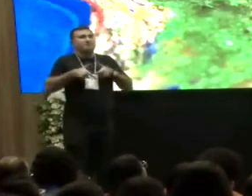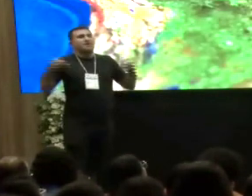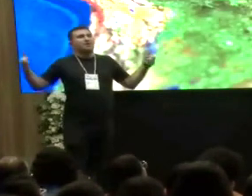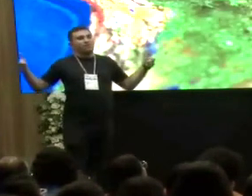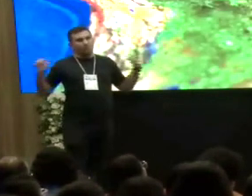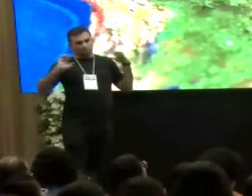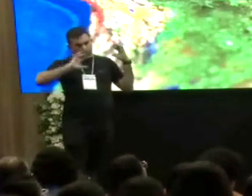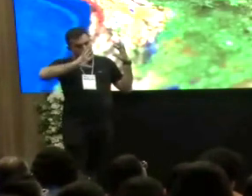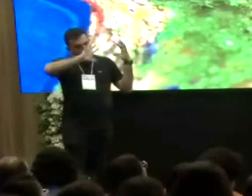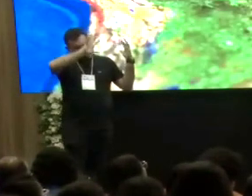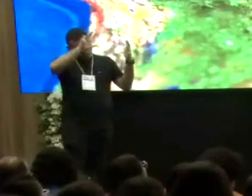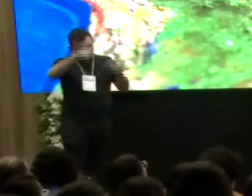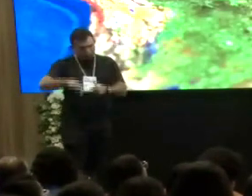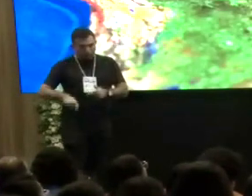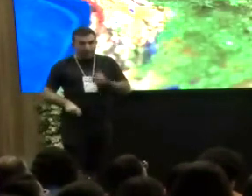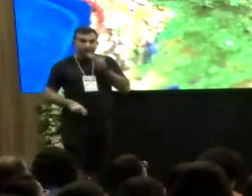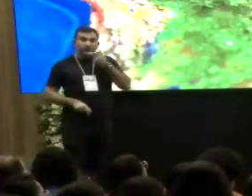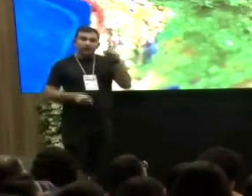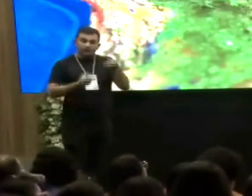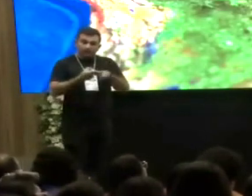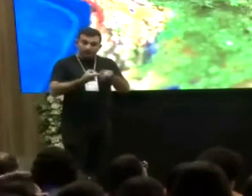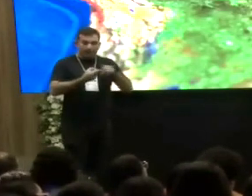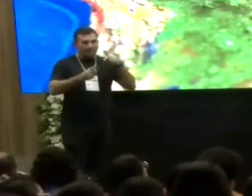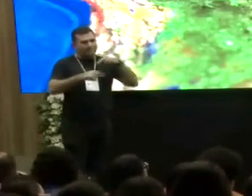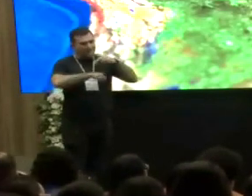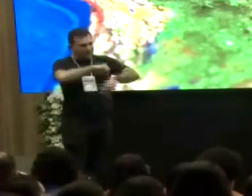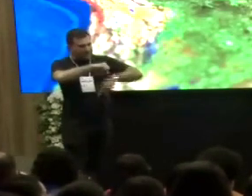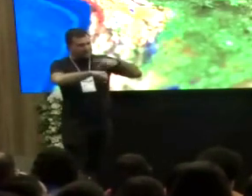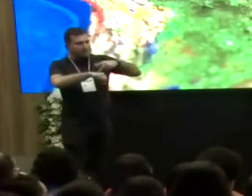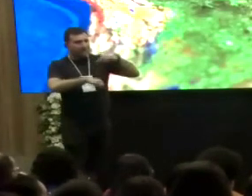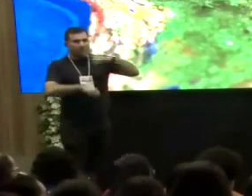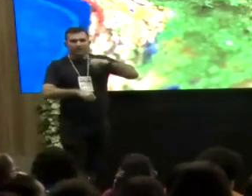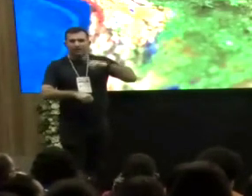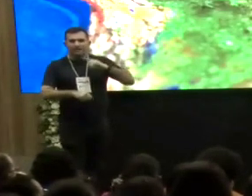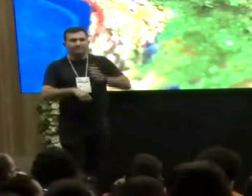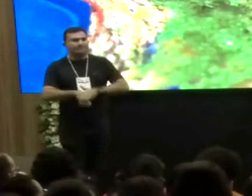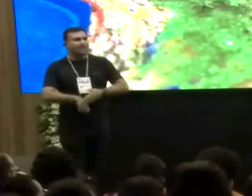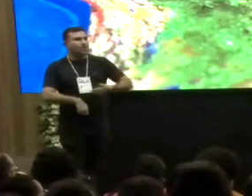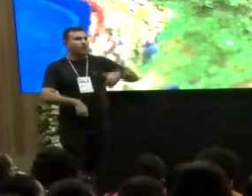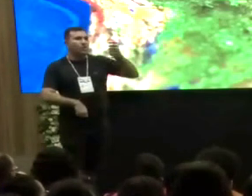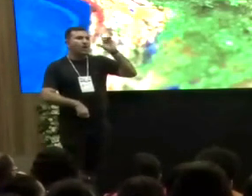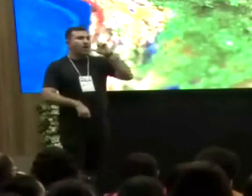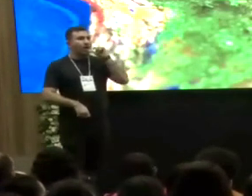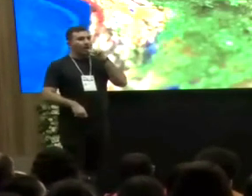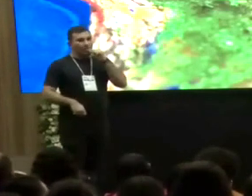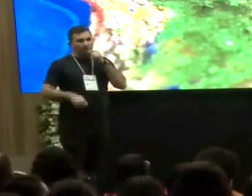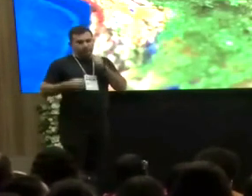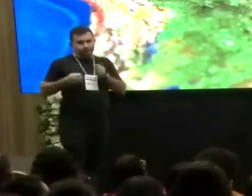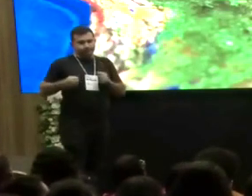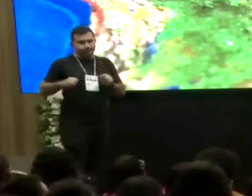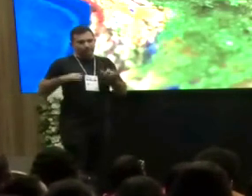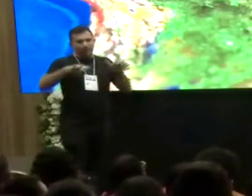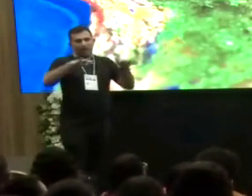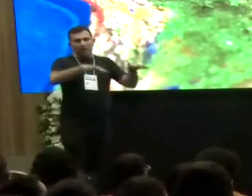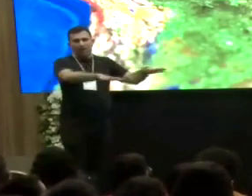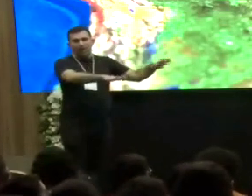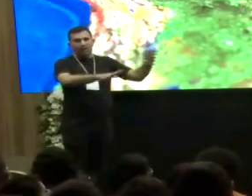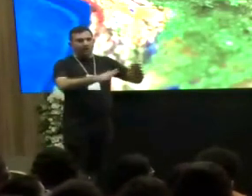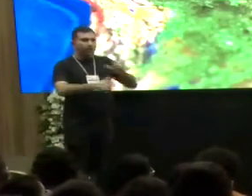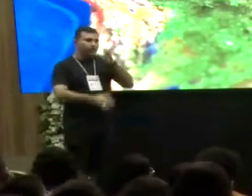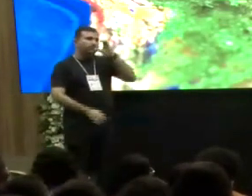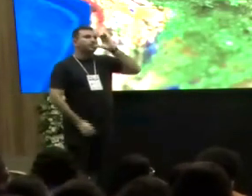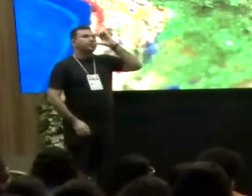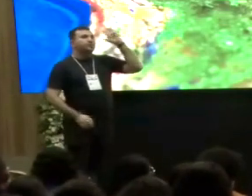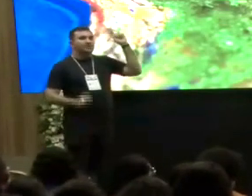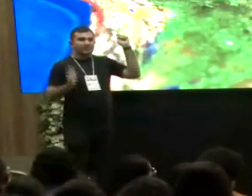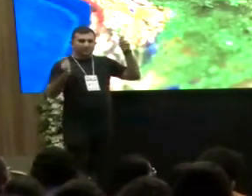estou falando do país que tem a maior reserva de água potável do planeta. Eu estou